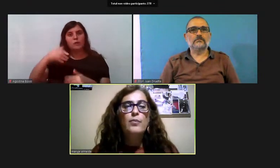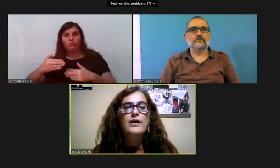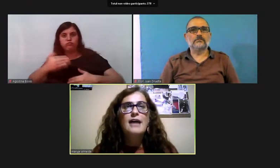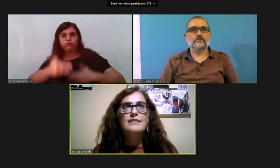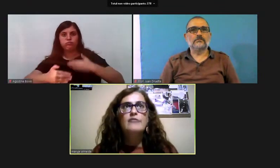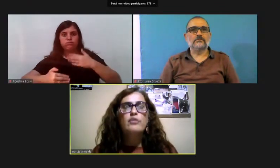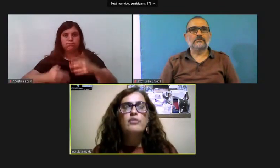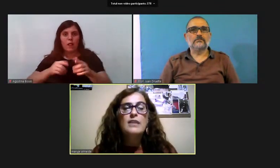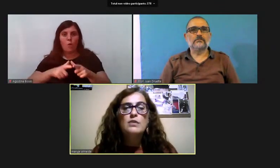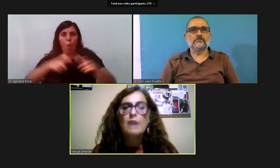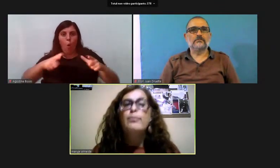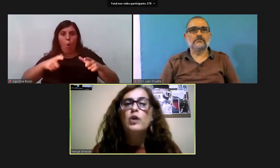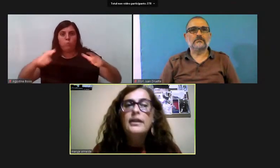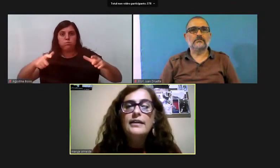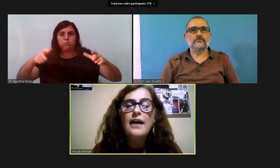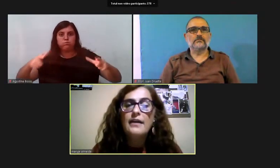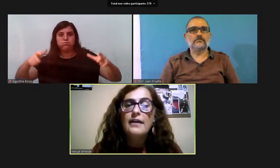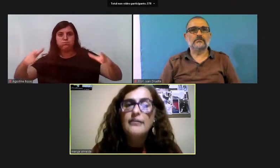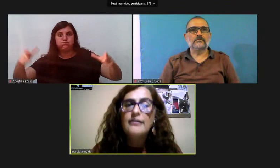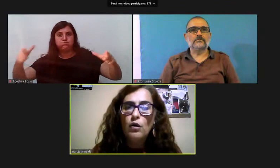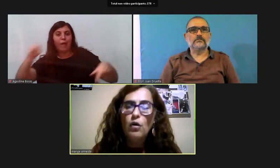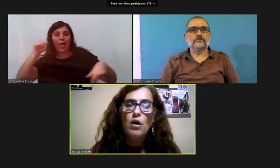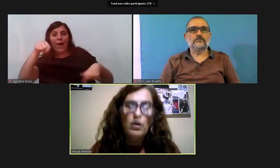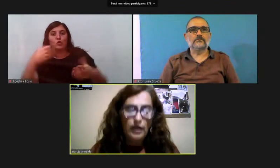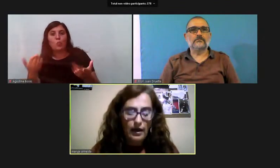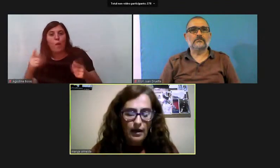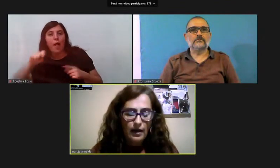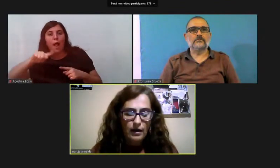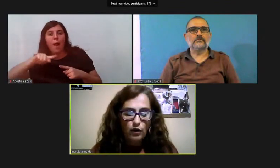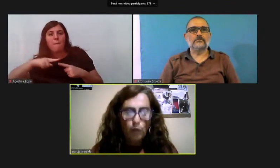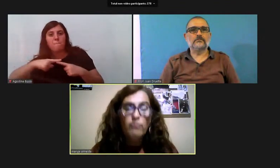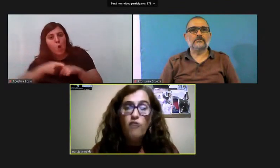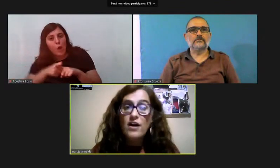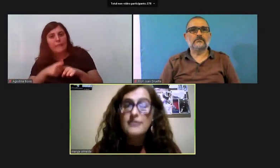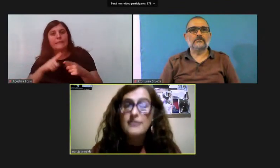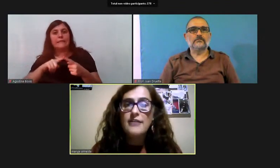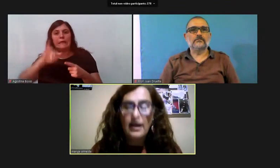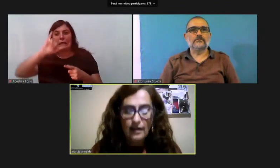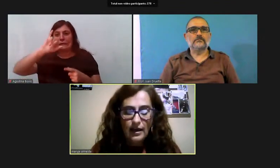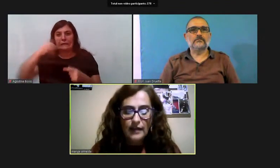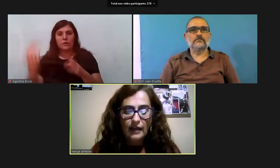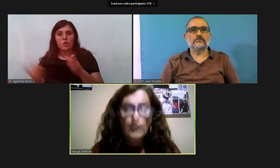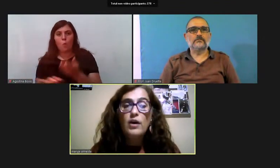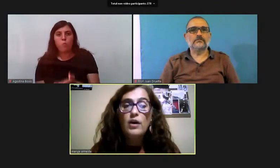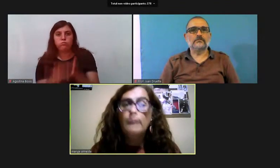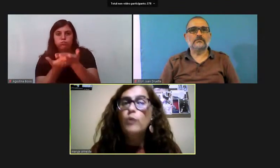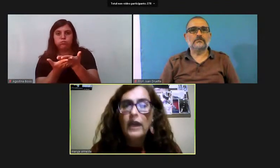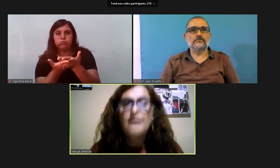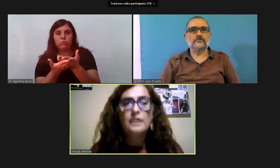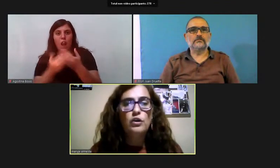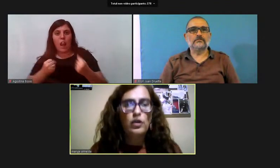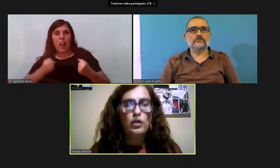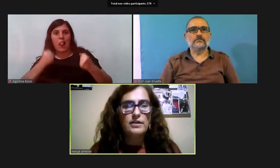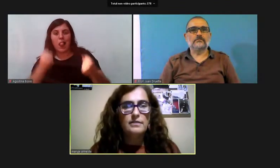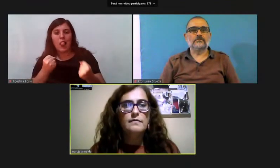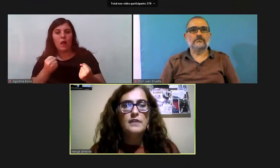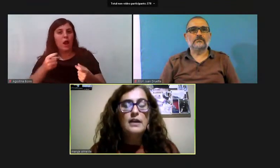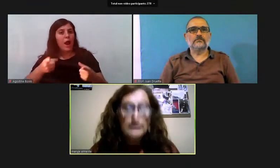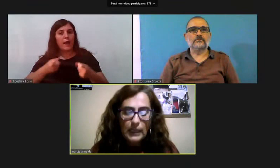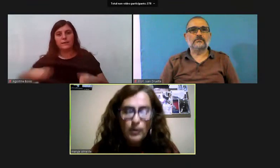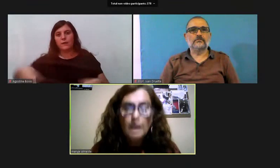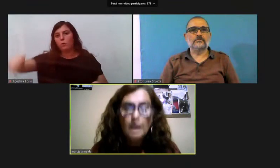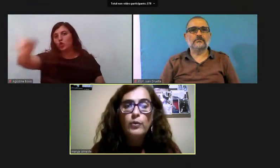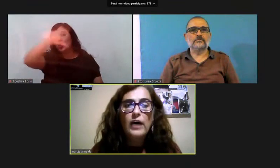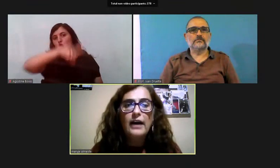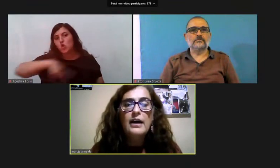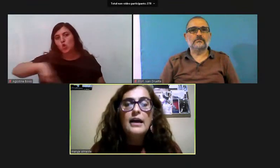que pueda transformarse en una política de Estado con fuerza, tenemos que empujar entre todos, ¿sí?